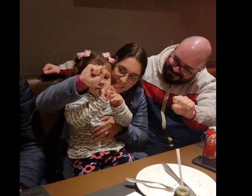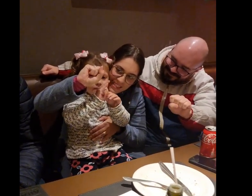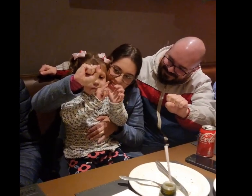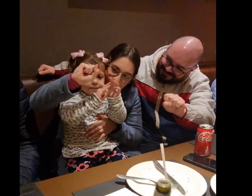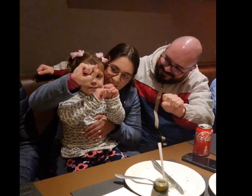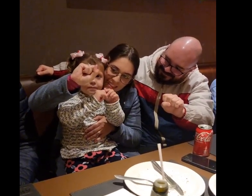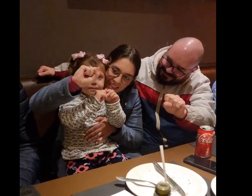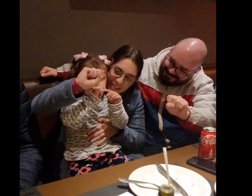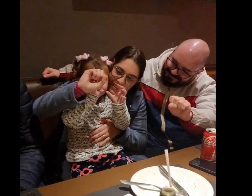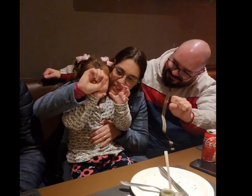Moisés.